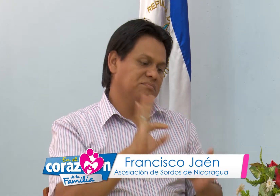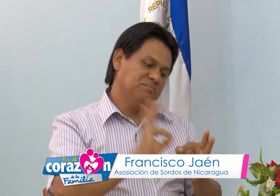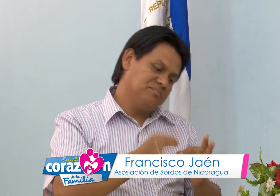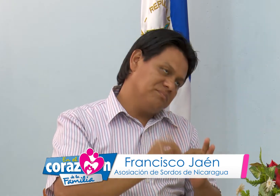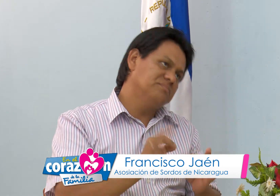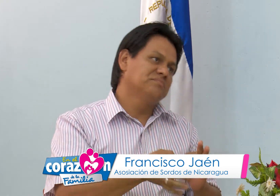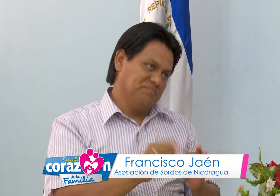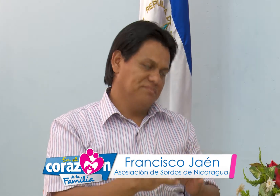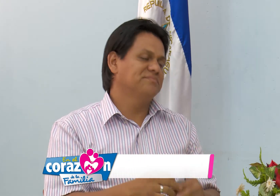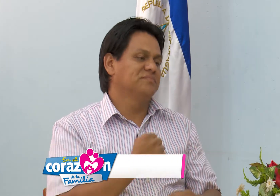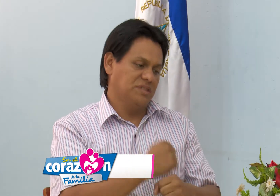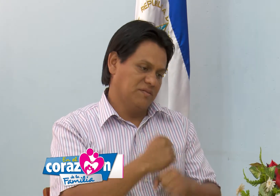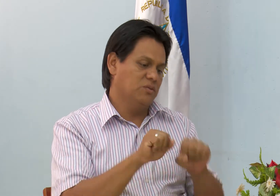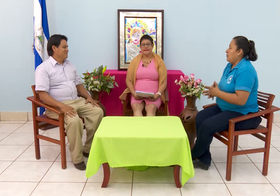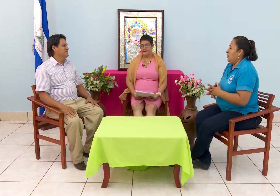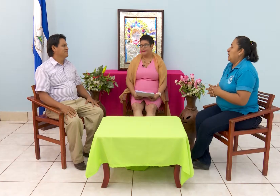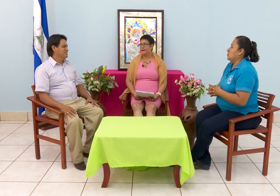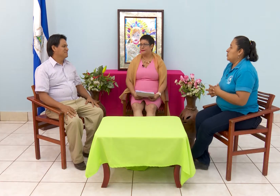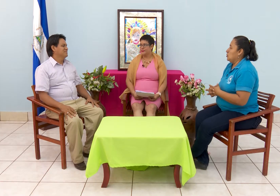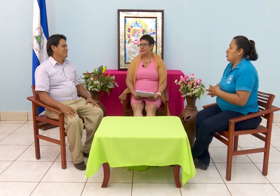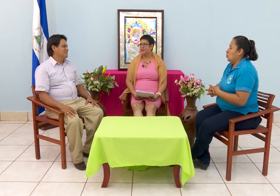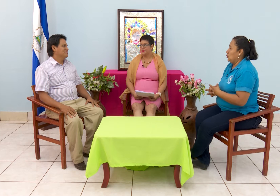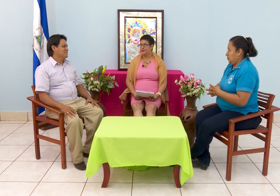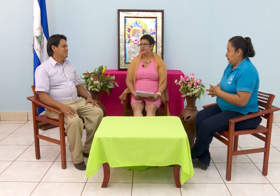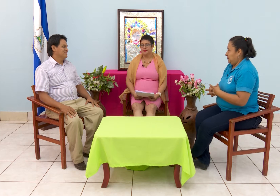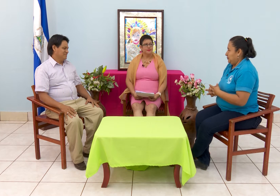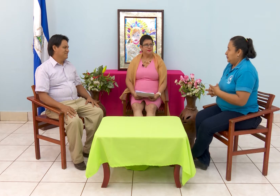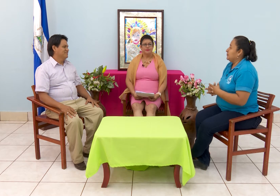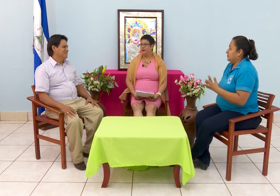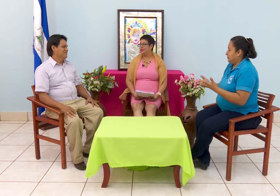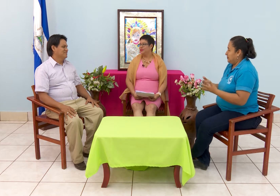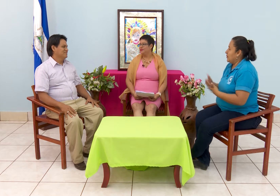hoy me acompaña un intérprete que trabajamos para la Asociación de Sordos. Bienvenido.